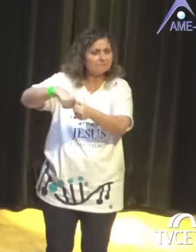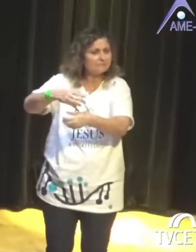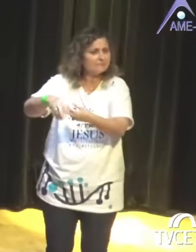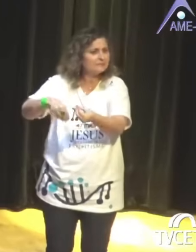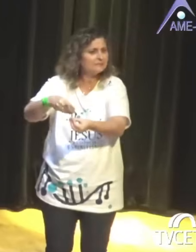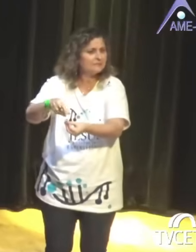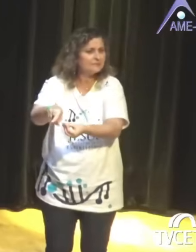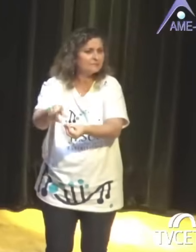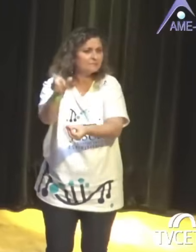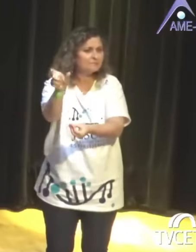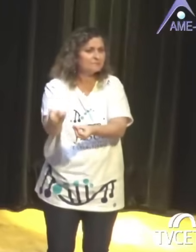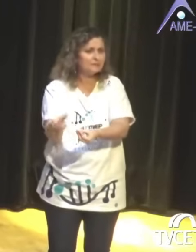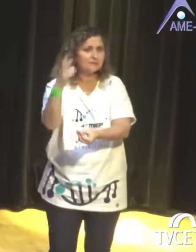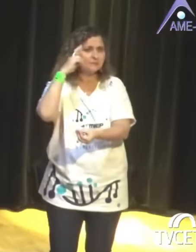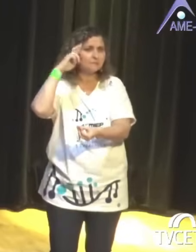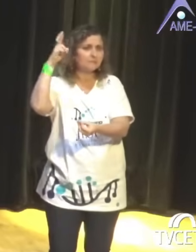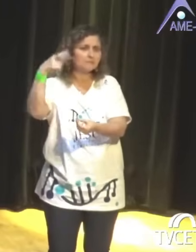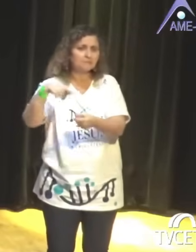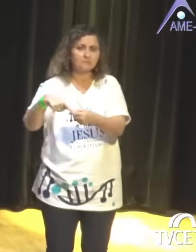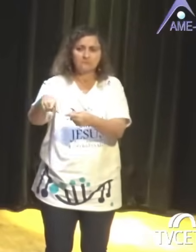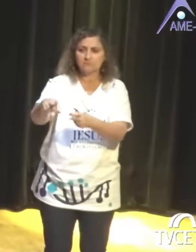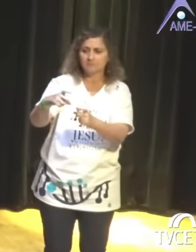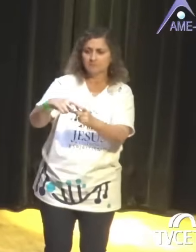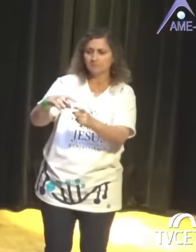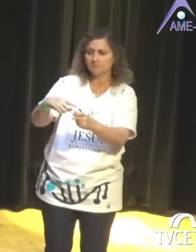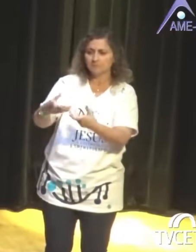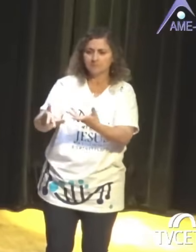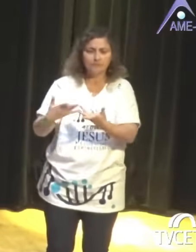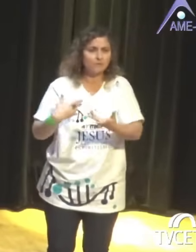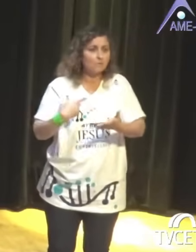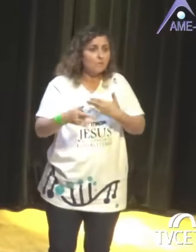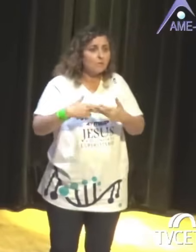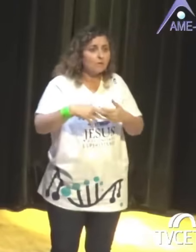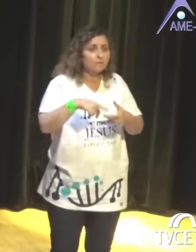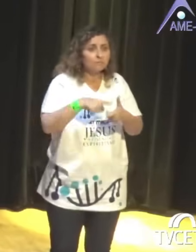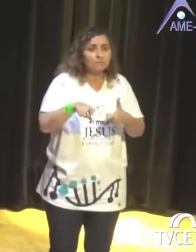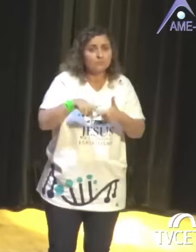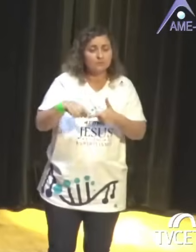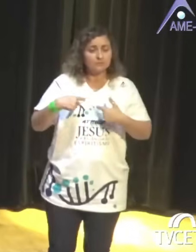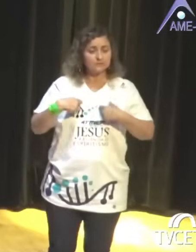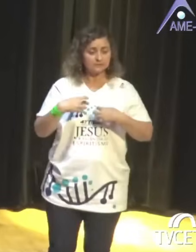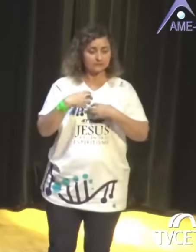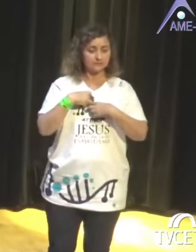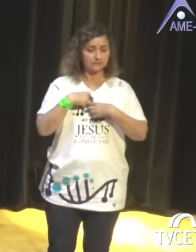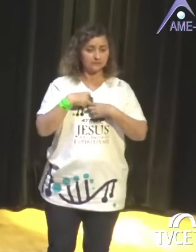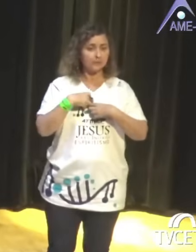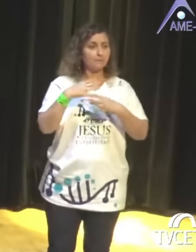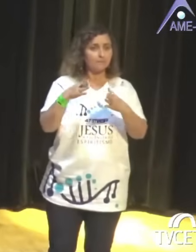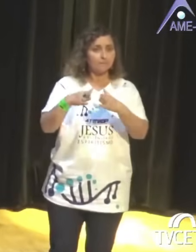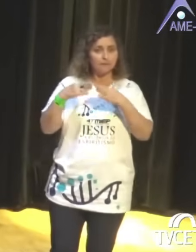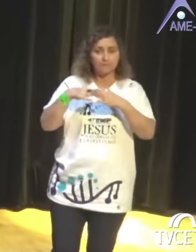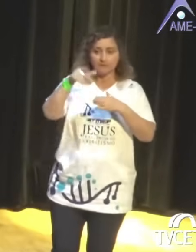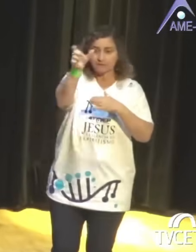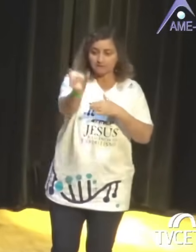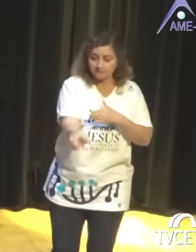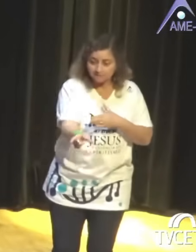administrador el tá com algum problema financeiro material doença ele vai resolver o